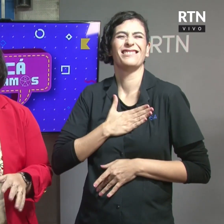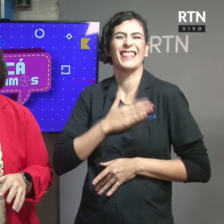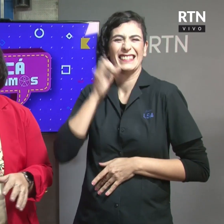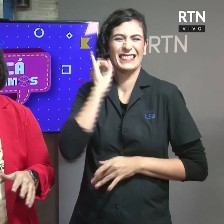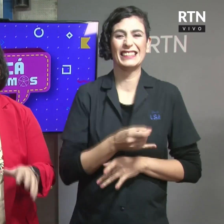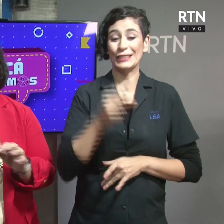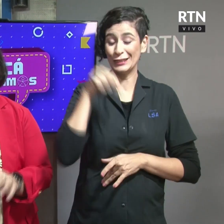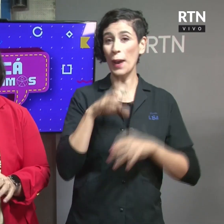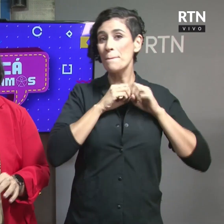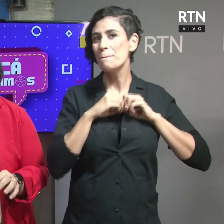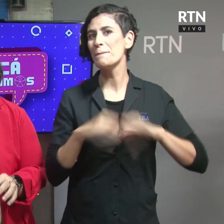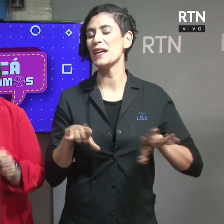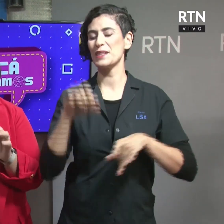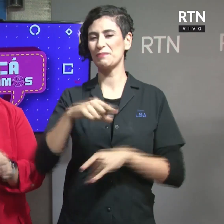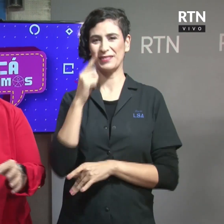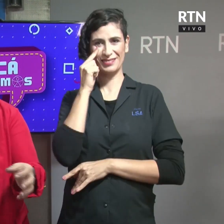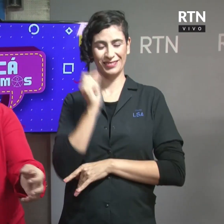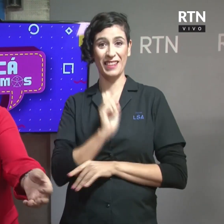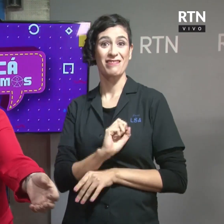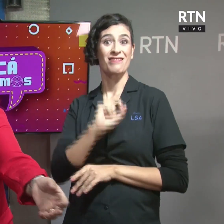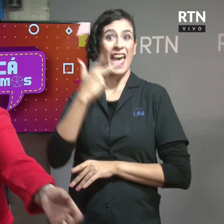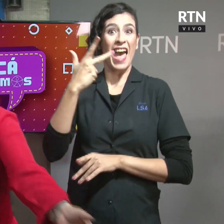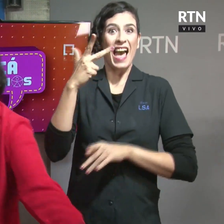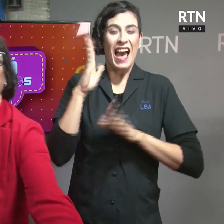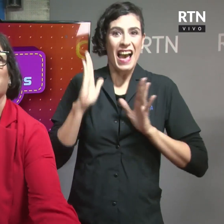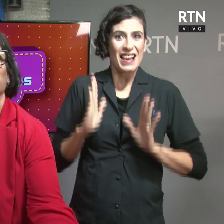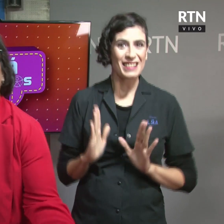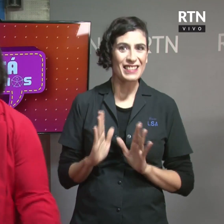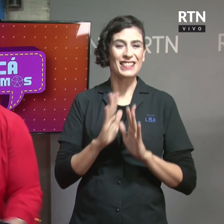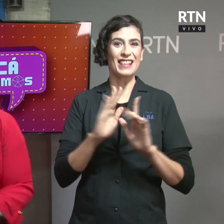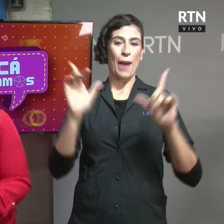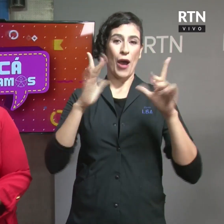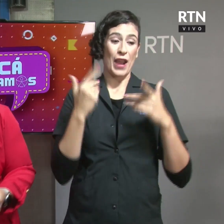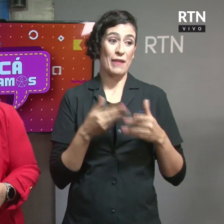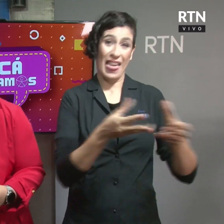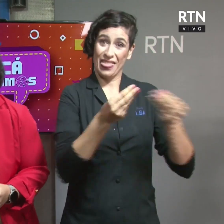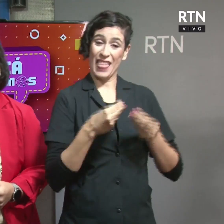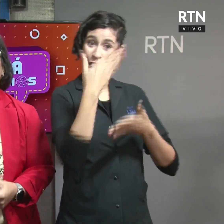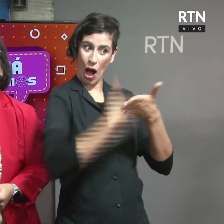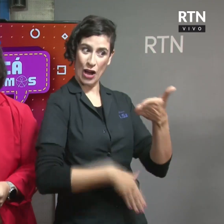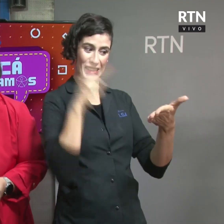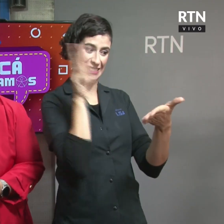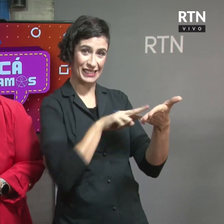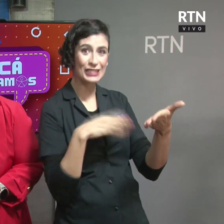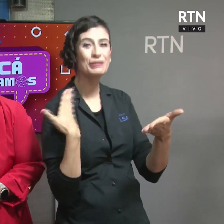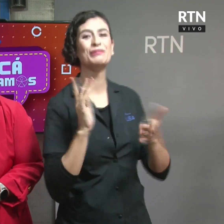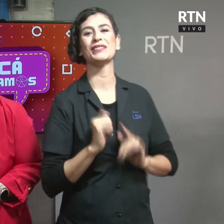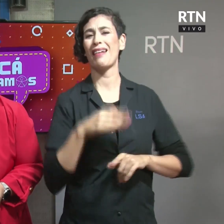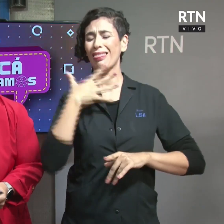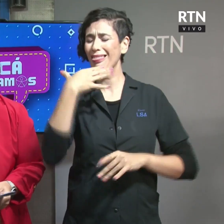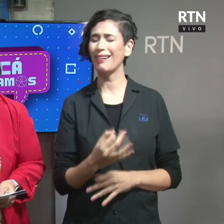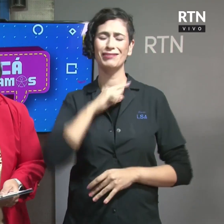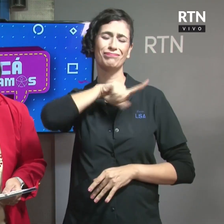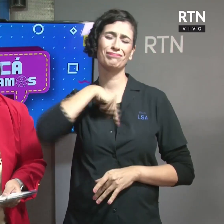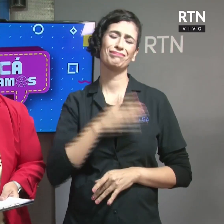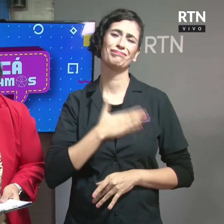y así comenzamos nuestro día de hoy, nuestro tercer programa. Me van a alcanzar mis hojitas porque son mis apuntes, pero estamos muy contentos,